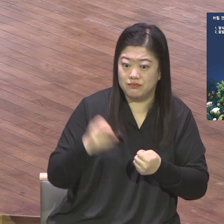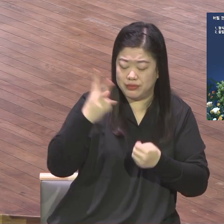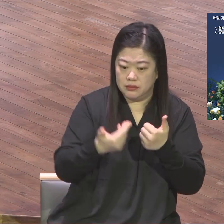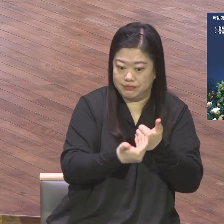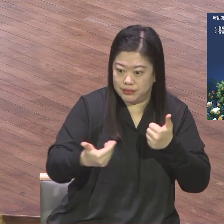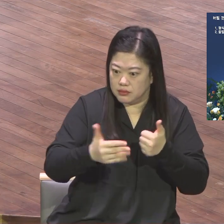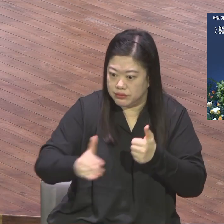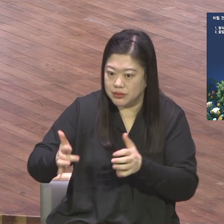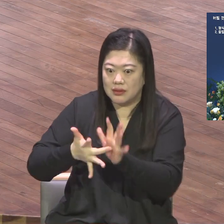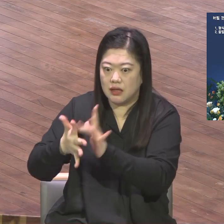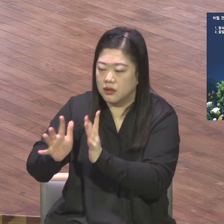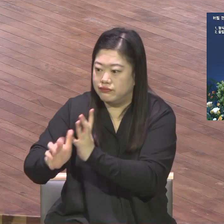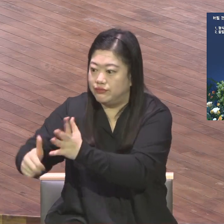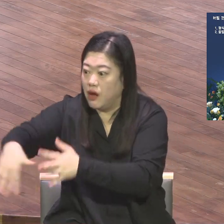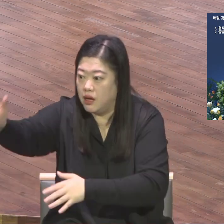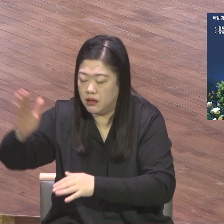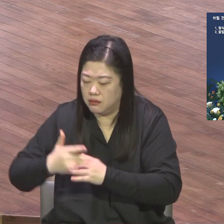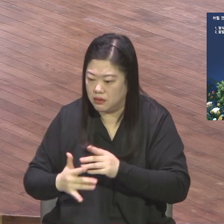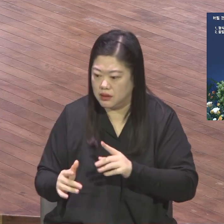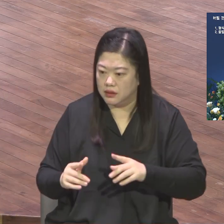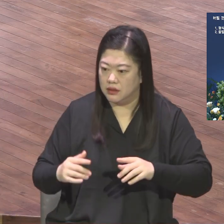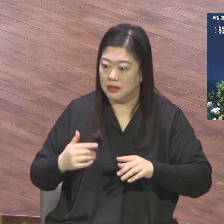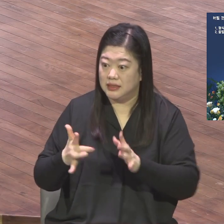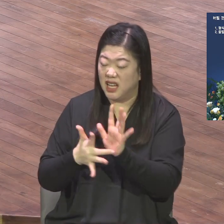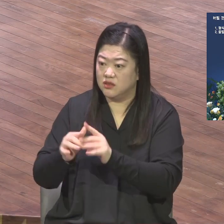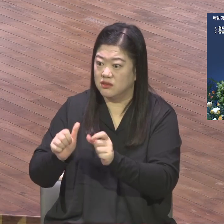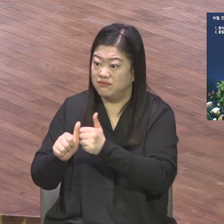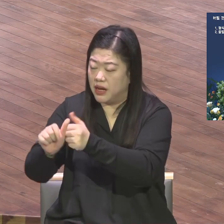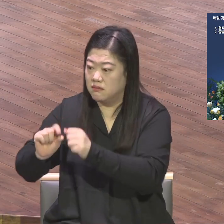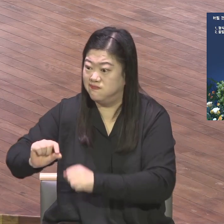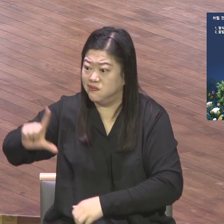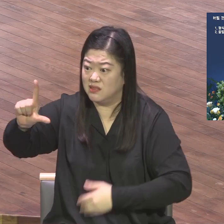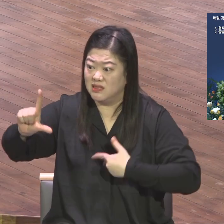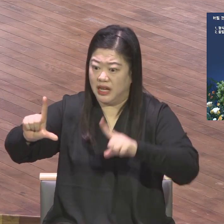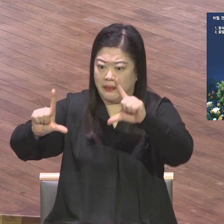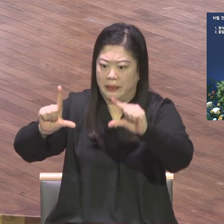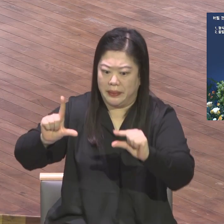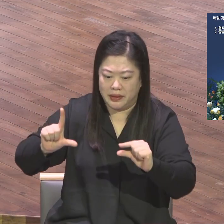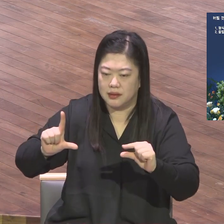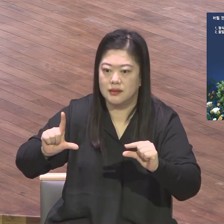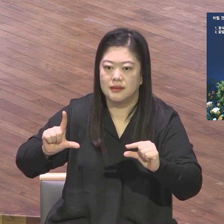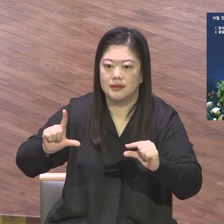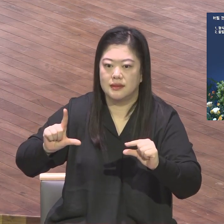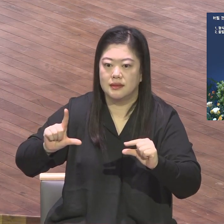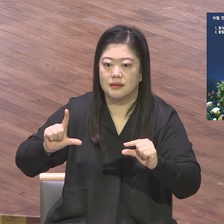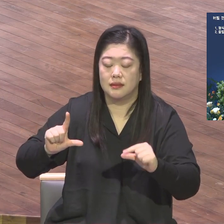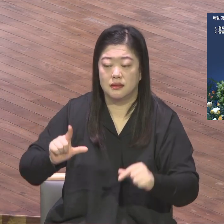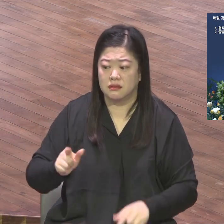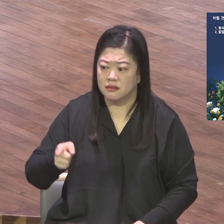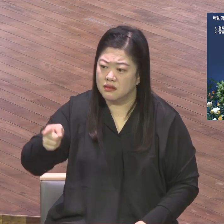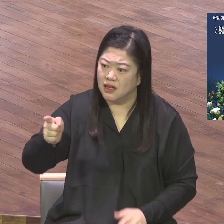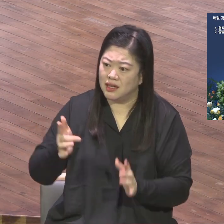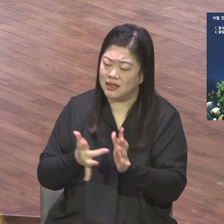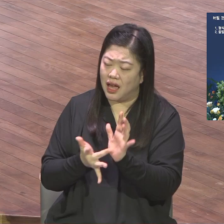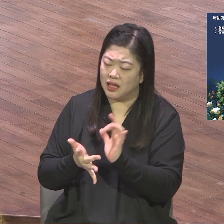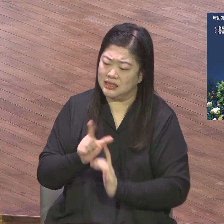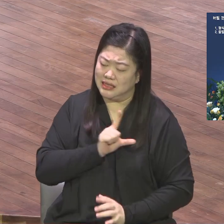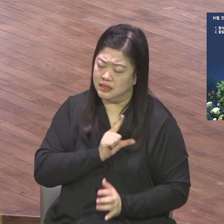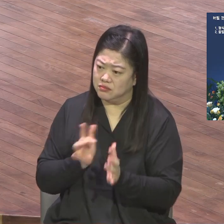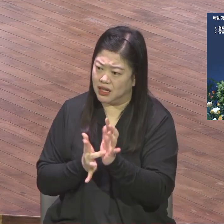종교 지도자인데. 종교 하나밖에 없어. 유대교인데. 이게 예수가 예수라는 게 된 목수 아들이 나타나가지고 이게